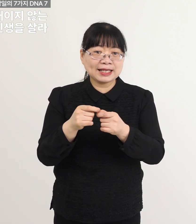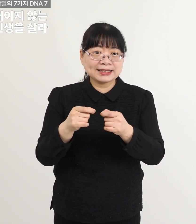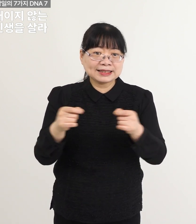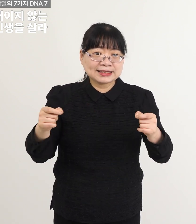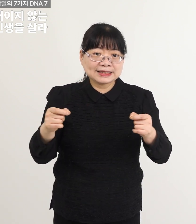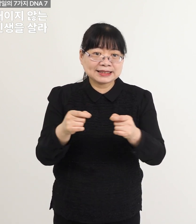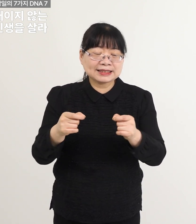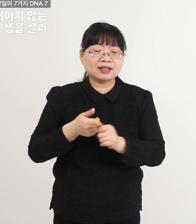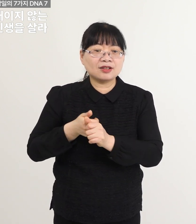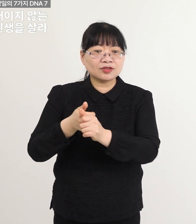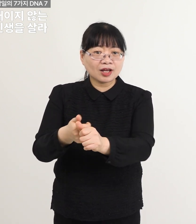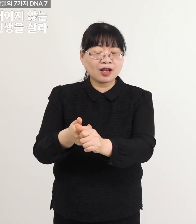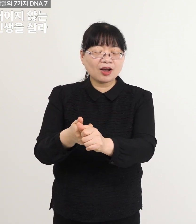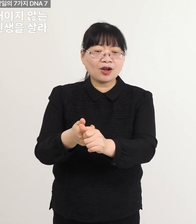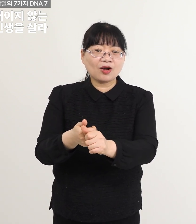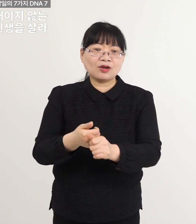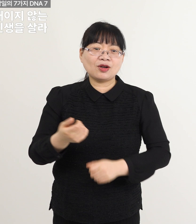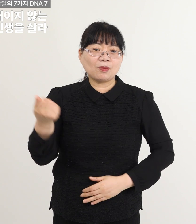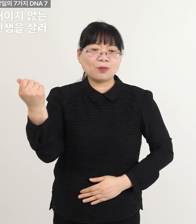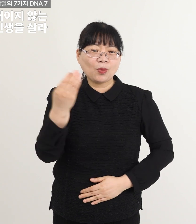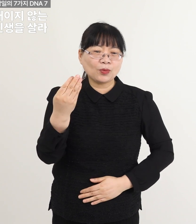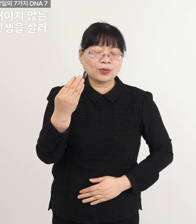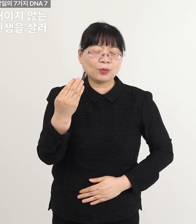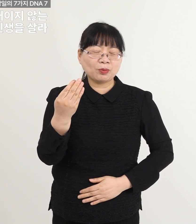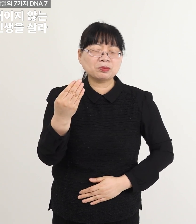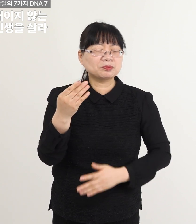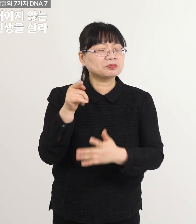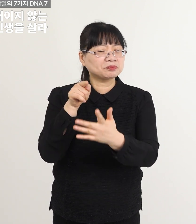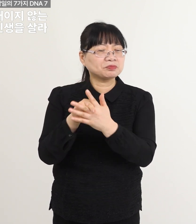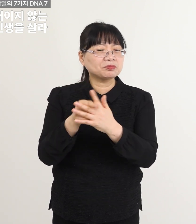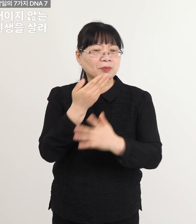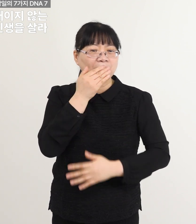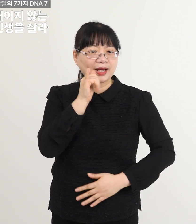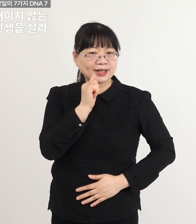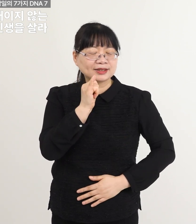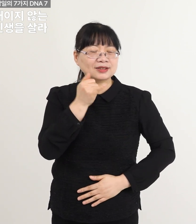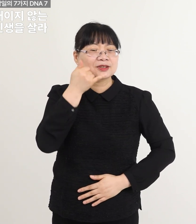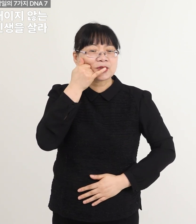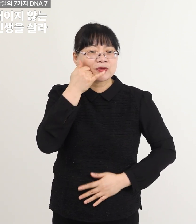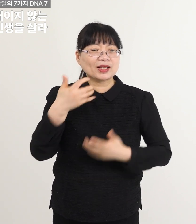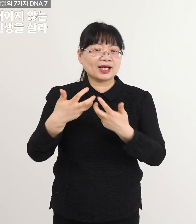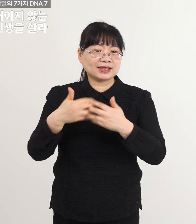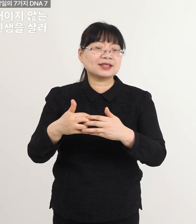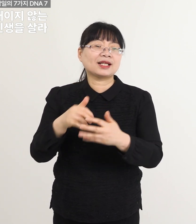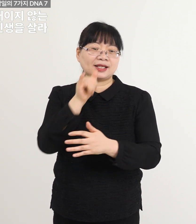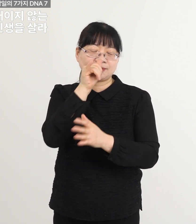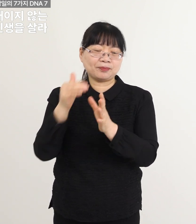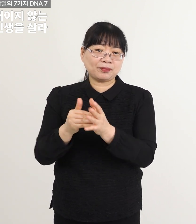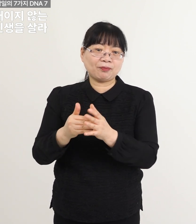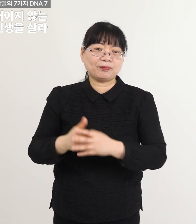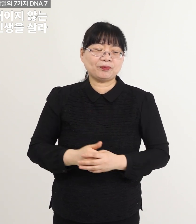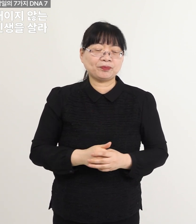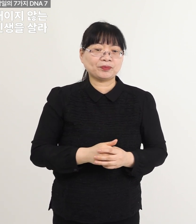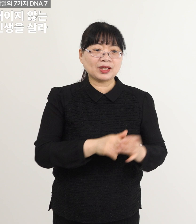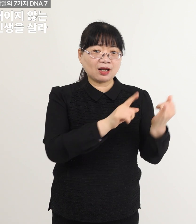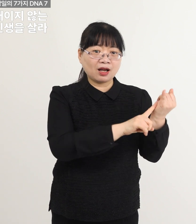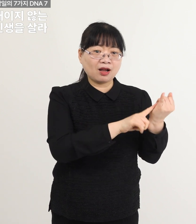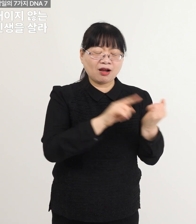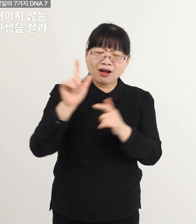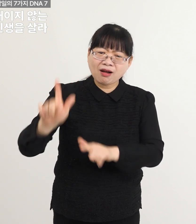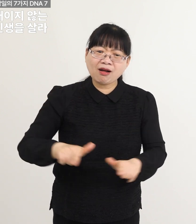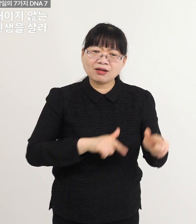따라서 번호를 대충 짐작할 수 있는 그런 전화가 있었어요. 이분이 하루